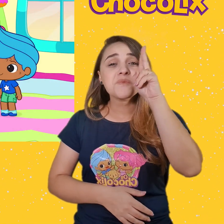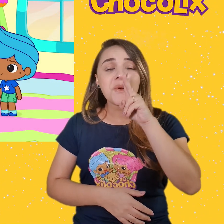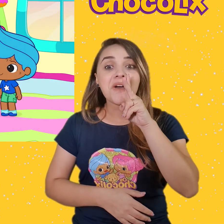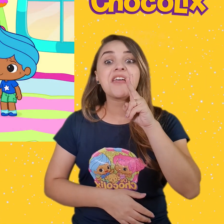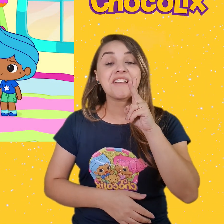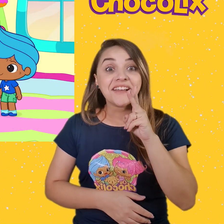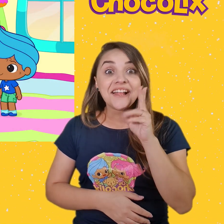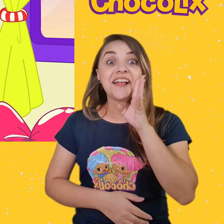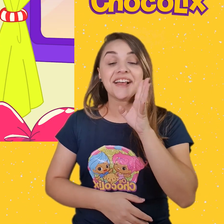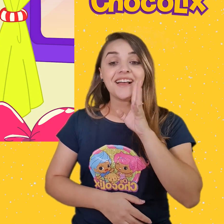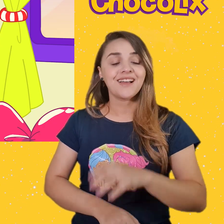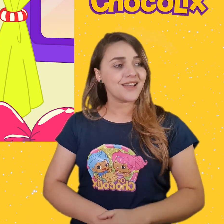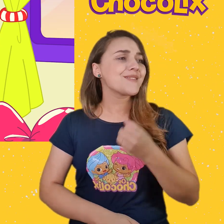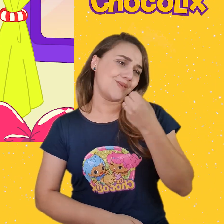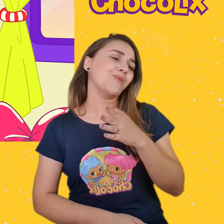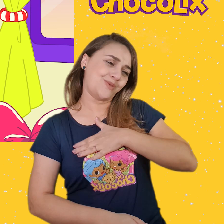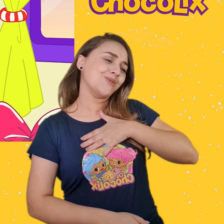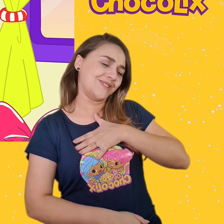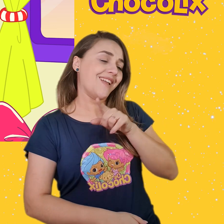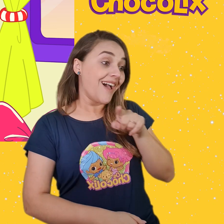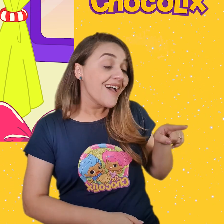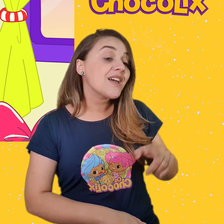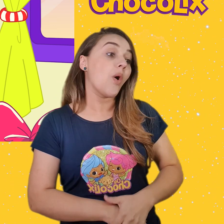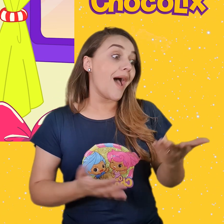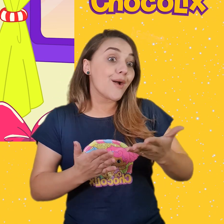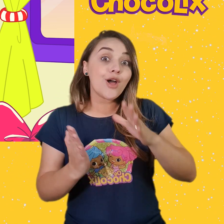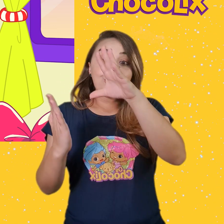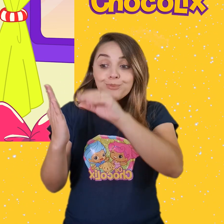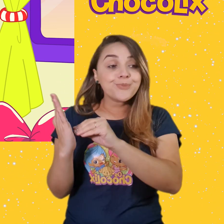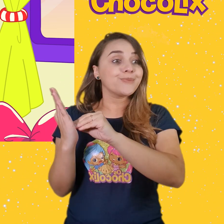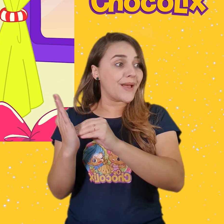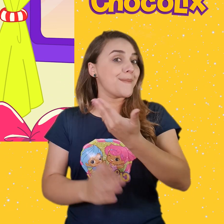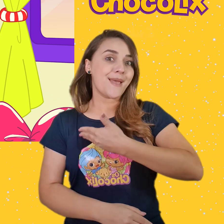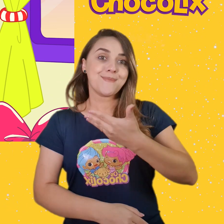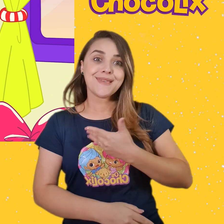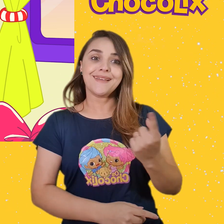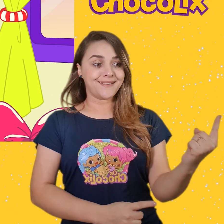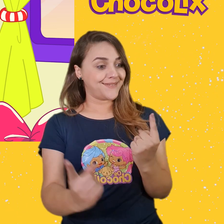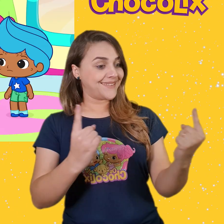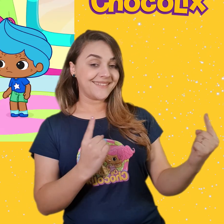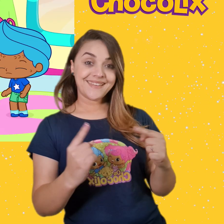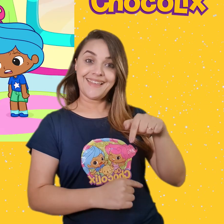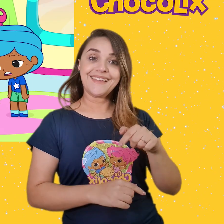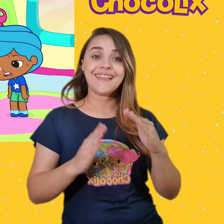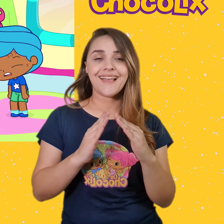bom que vocês gostaram. Mas agora preciso desligar. Vou receber umas amigas para o nosso clube de